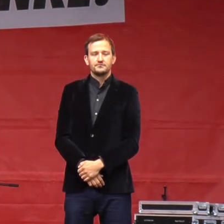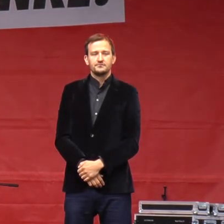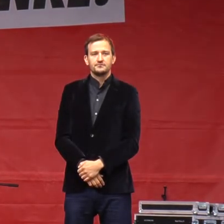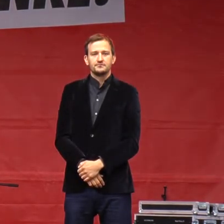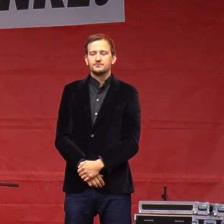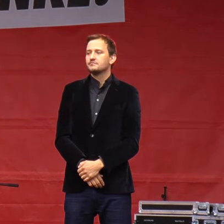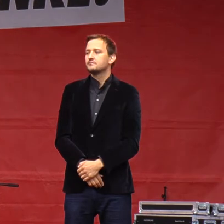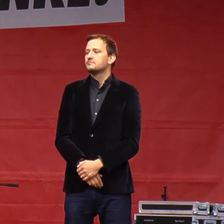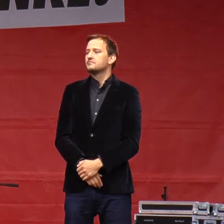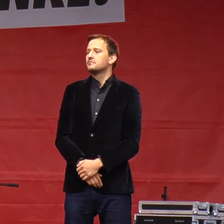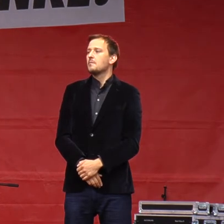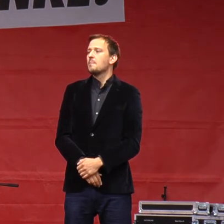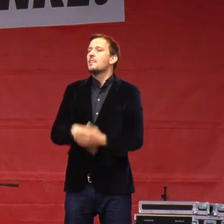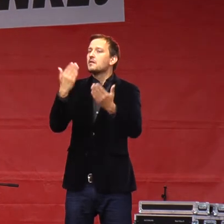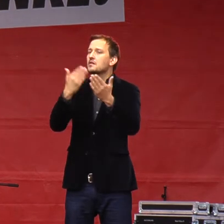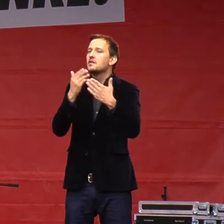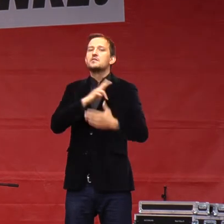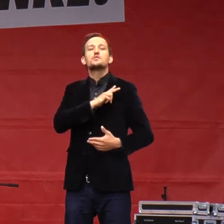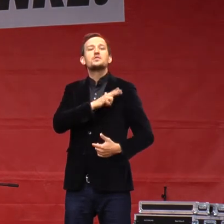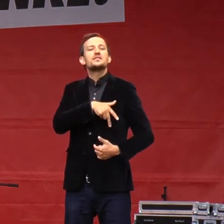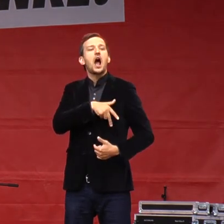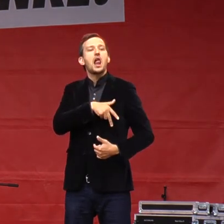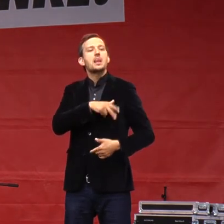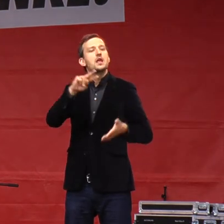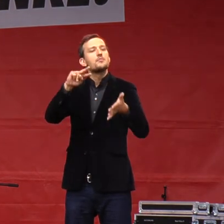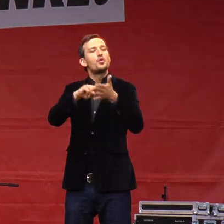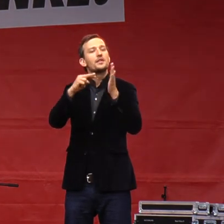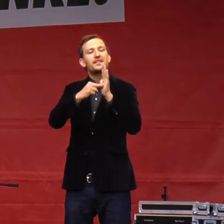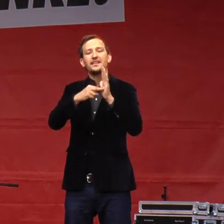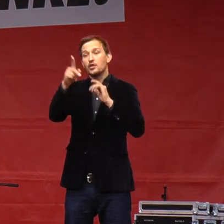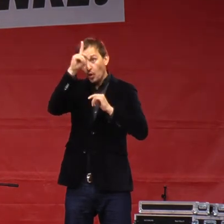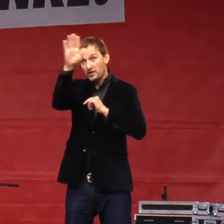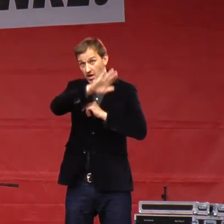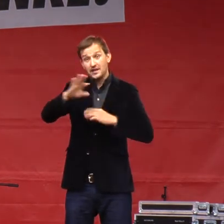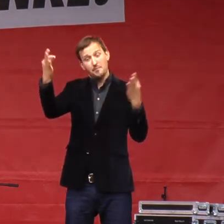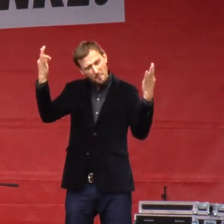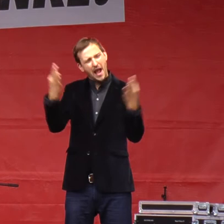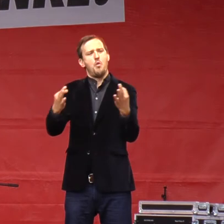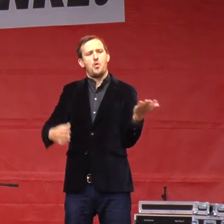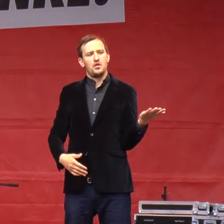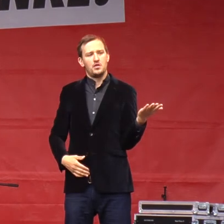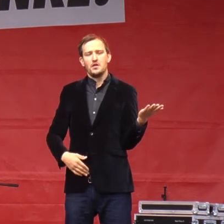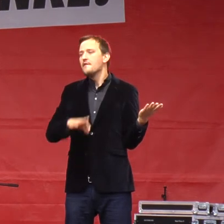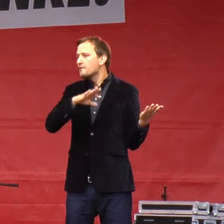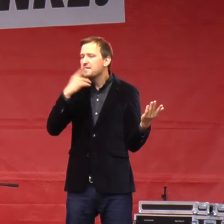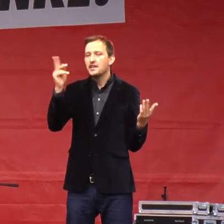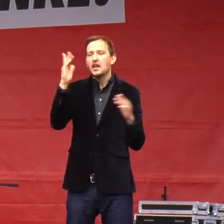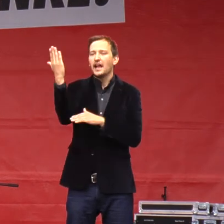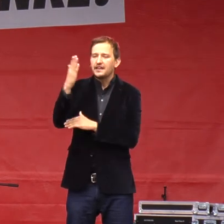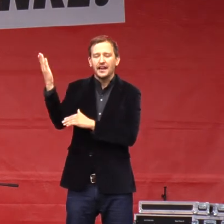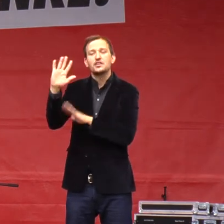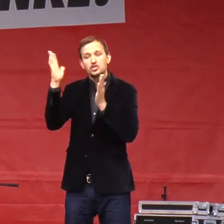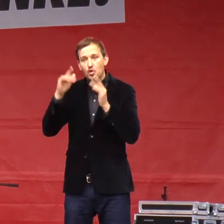Und dabei wäre doch soziale Politik so wichtig. Es wurde ja hier viel gesagt, dass